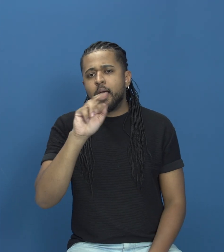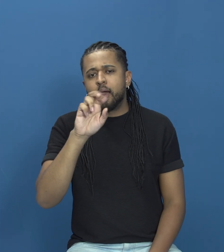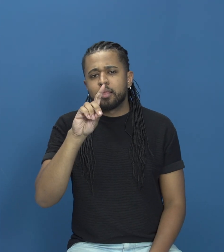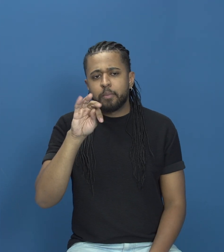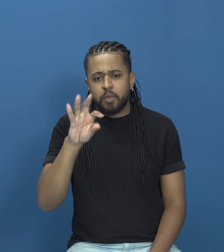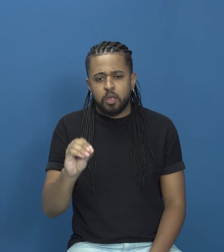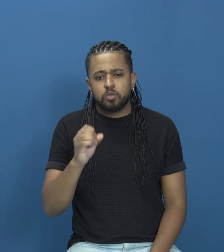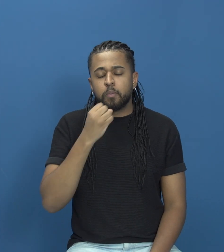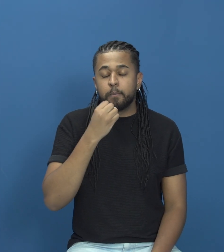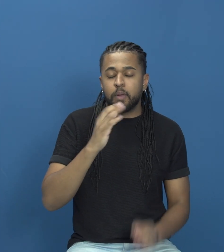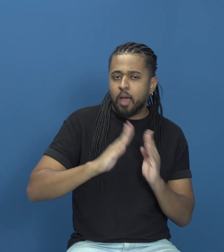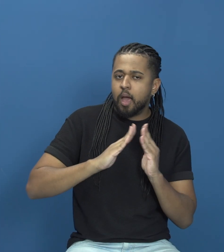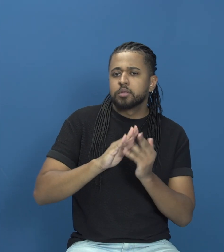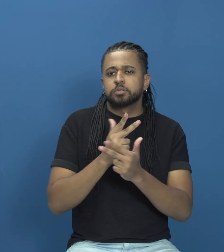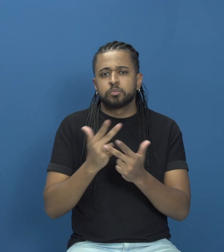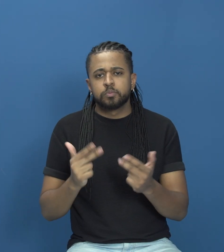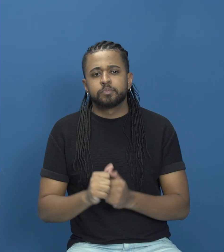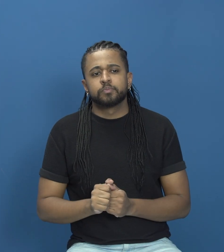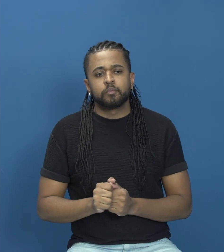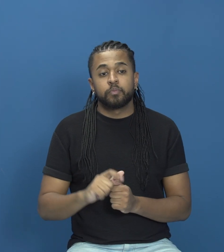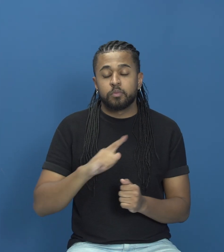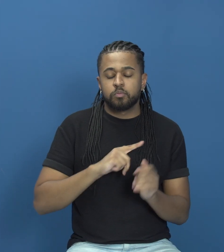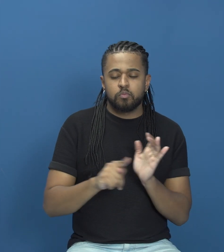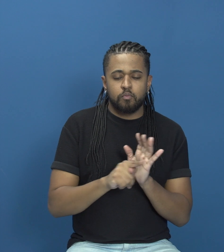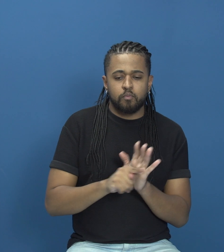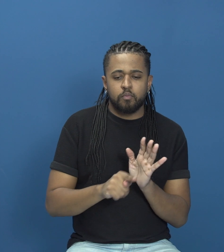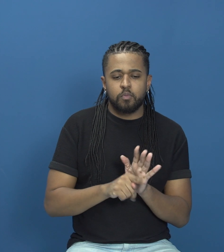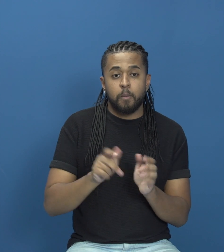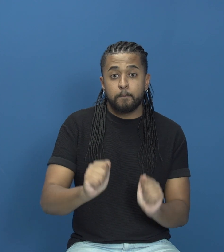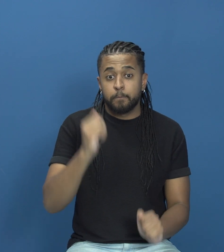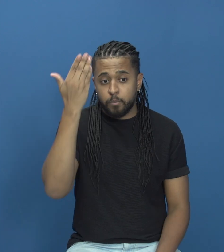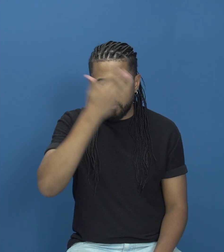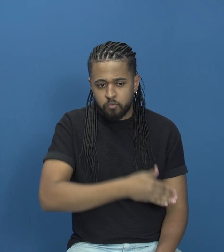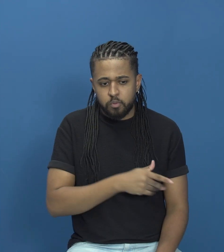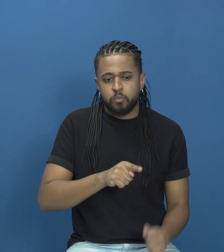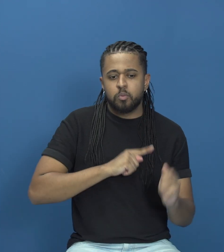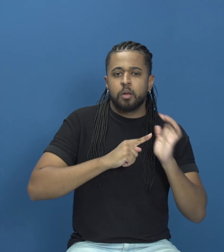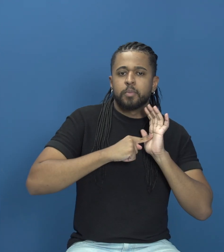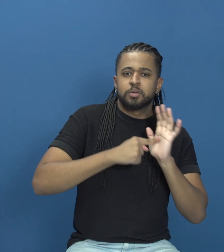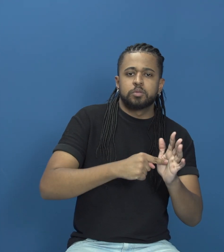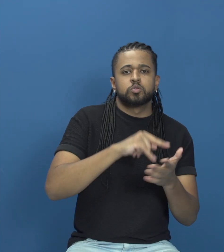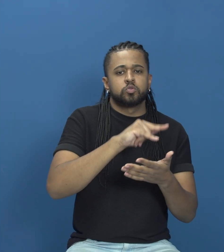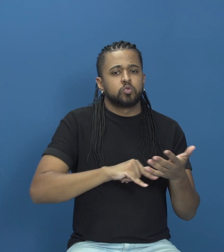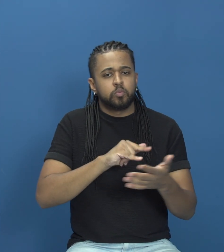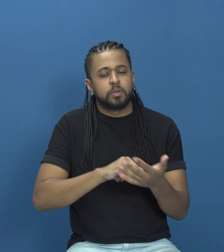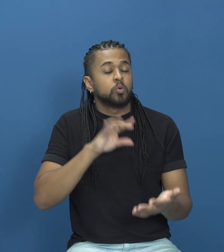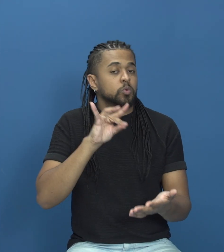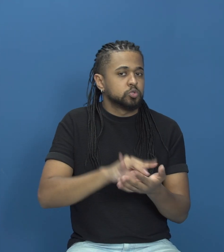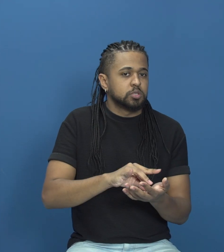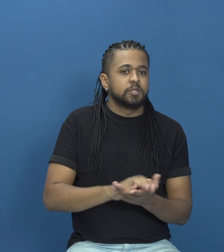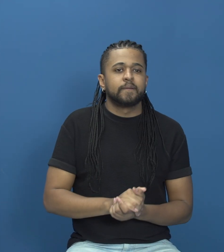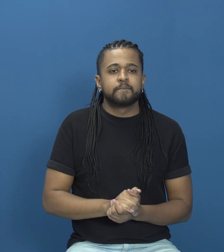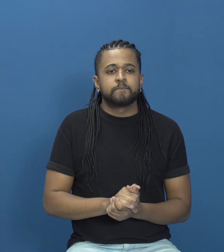bens móveis ou imóveis. Os rendimentos deverão ser comprovados mediante a apresentação de documentos